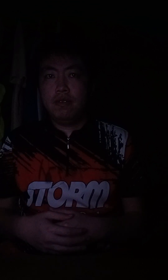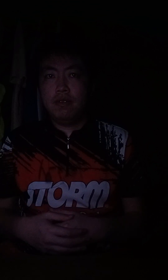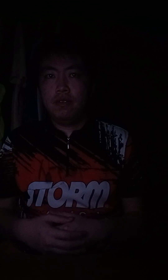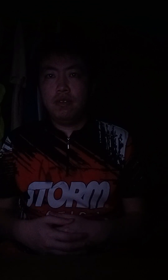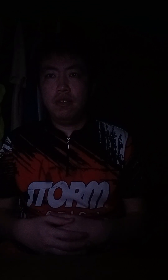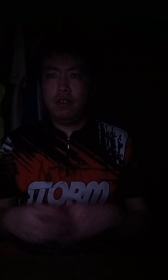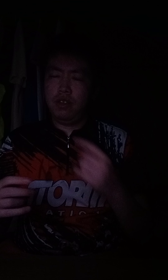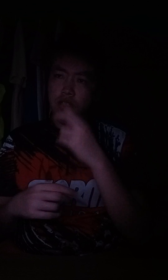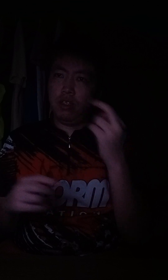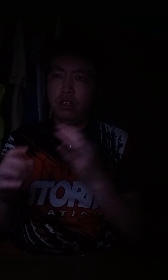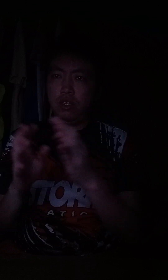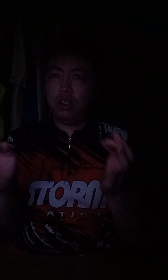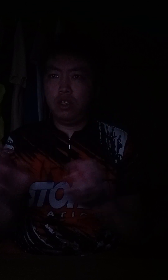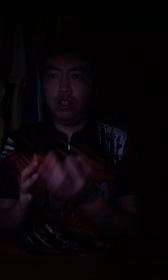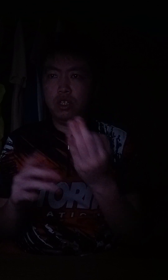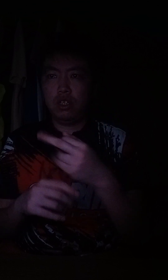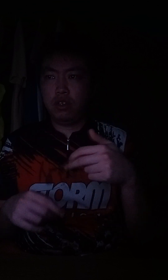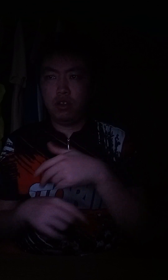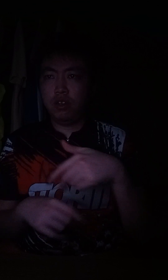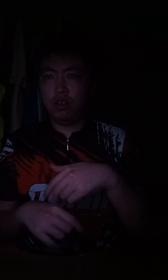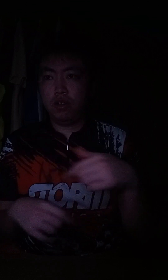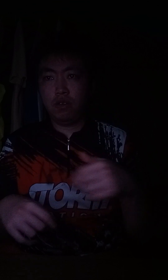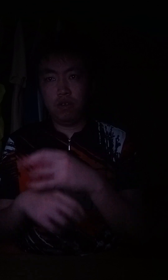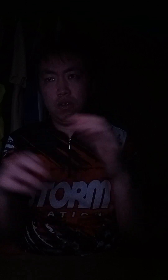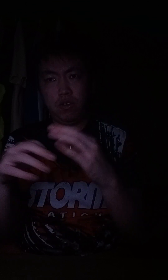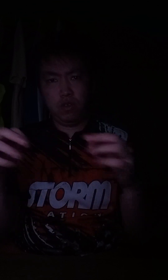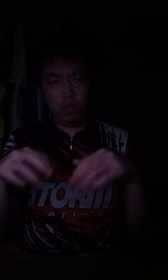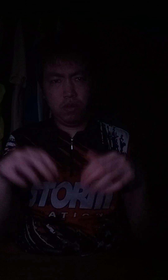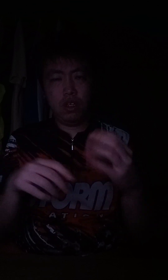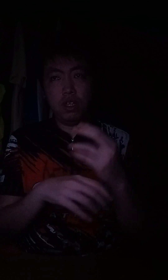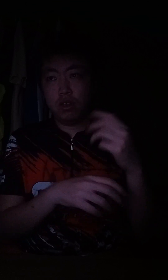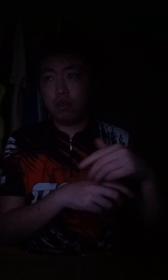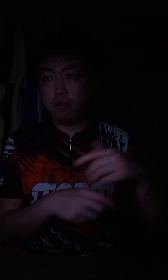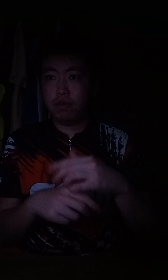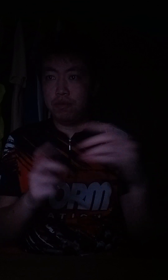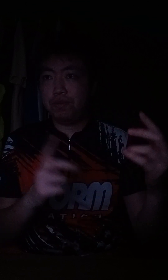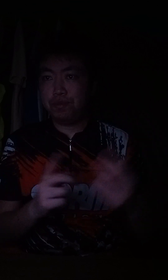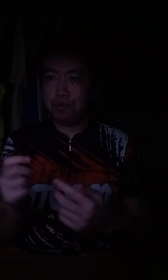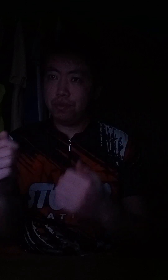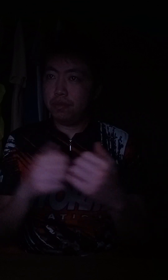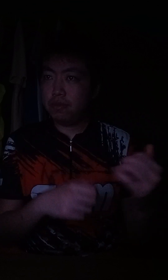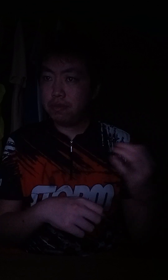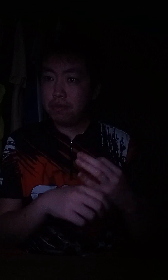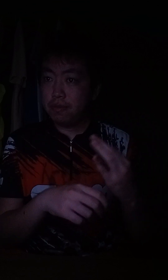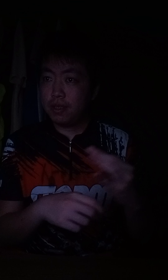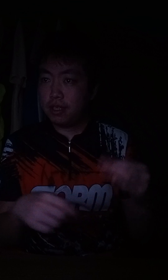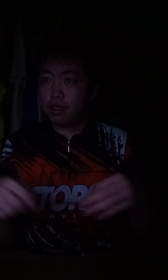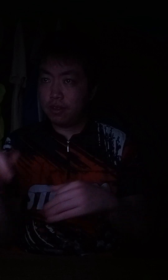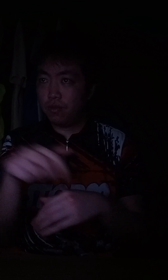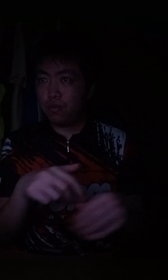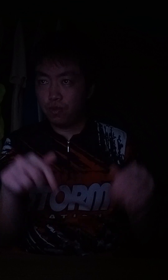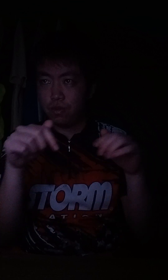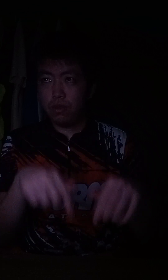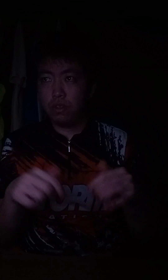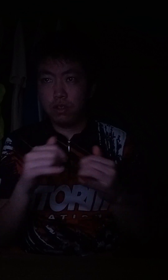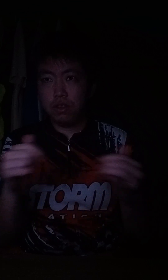오늘 새벽 금산에서 빗길에 미끄러진 통근버스가 화물차와 충돌한 뒤 비탈길 아래로 추락하면서